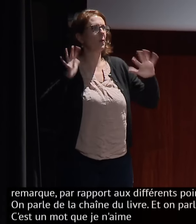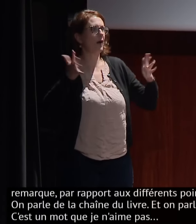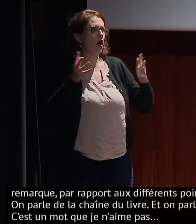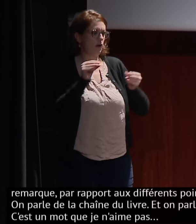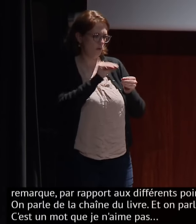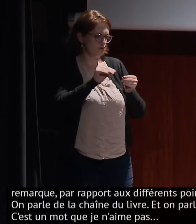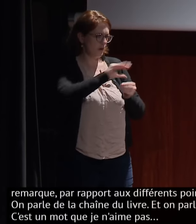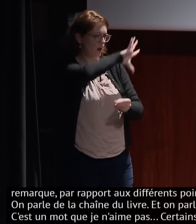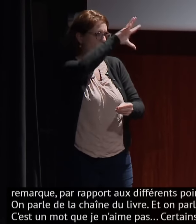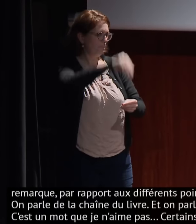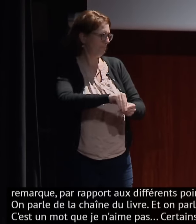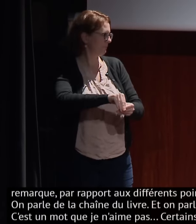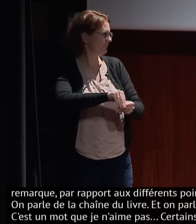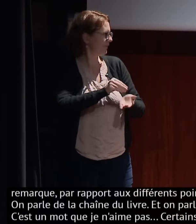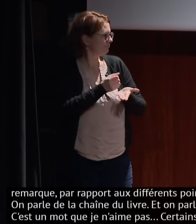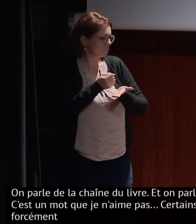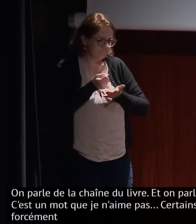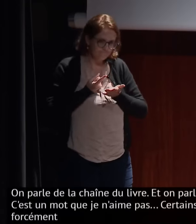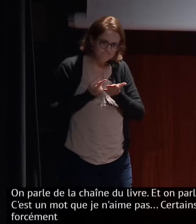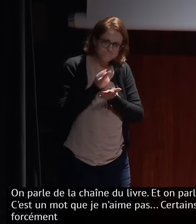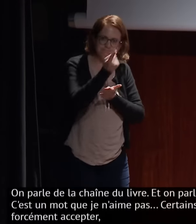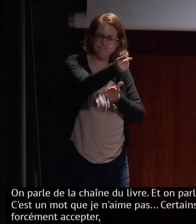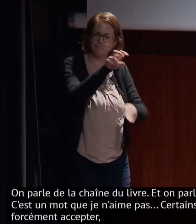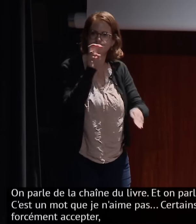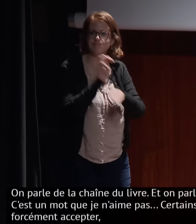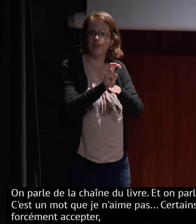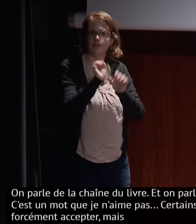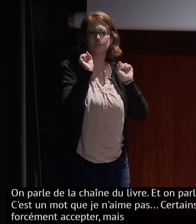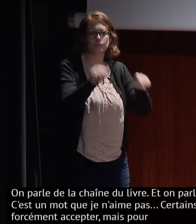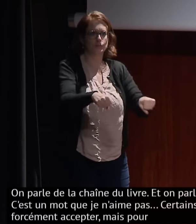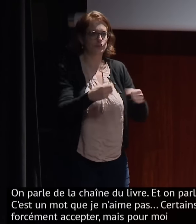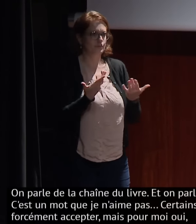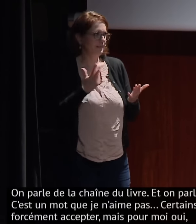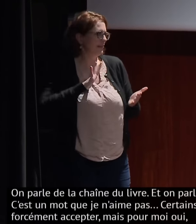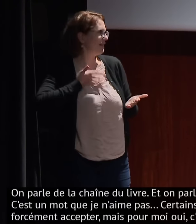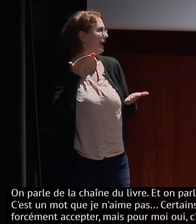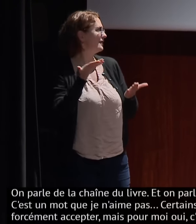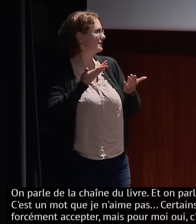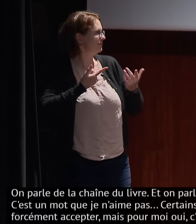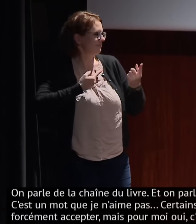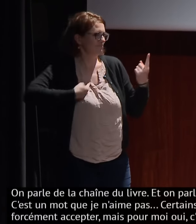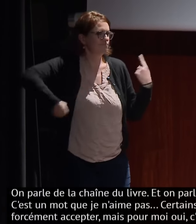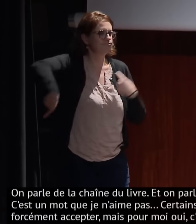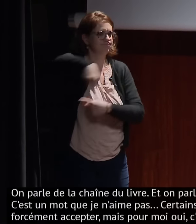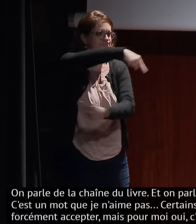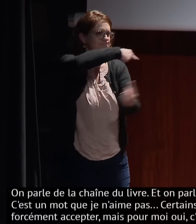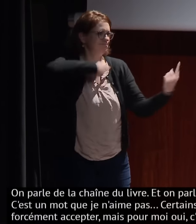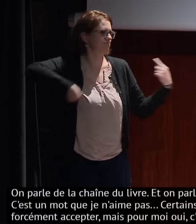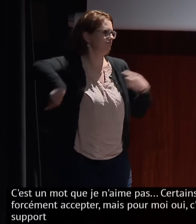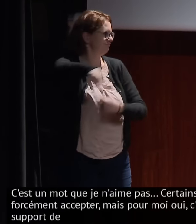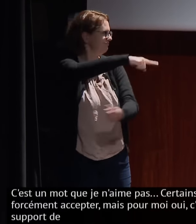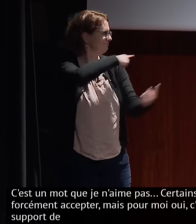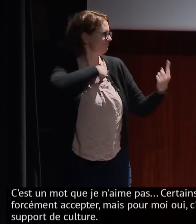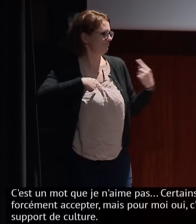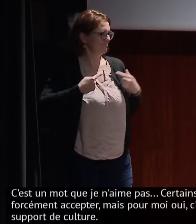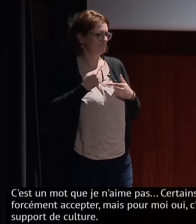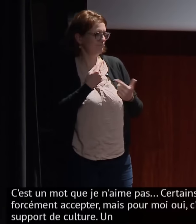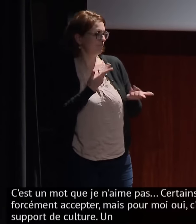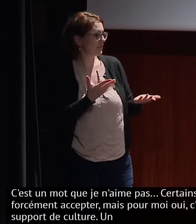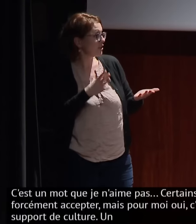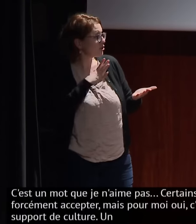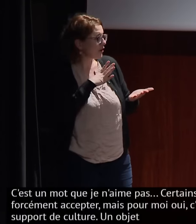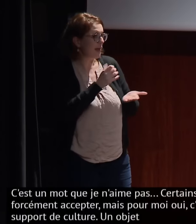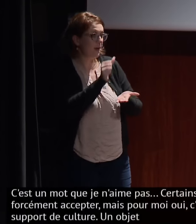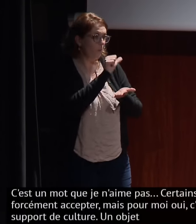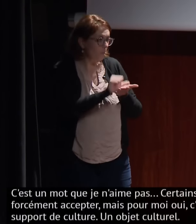pas forcément accepter, mais pour moi, oui, c'est un objet, c'est un support de culture, c'est un objet culturel. Et c'est de